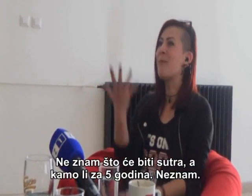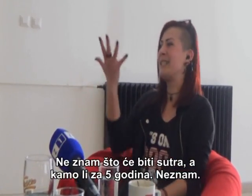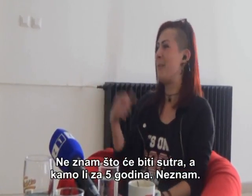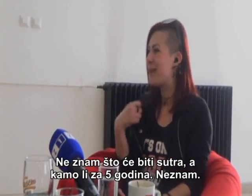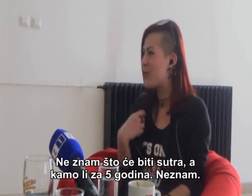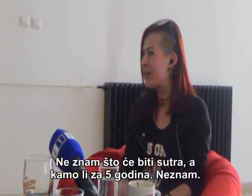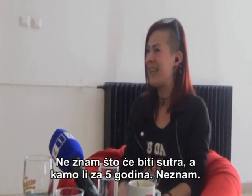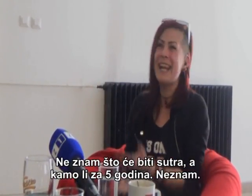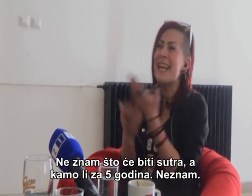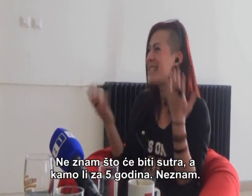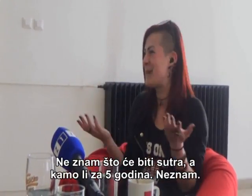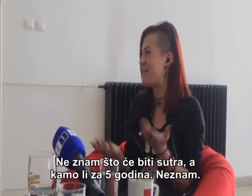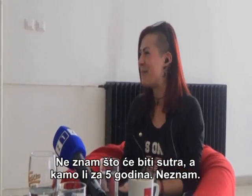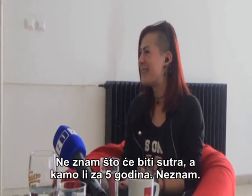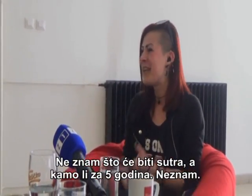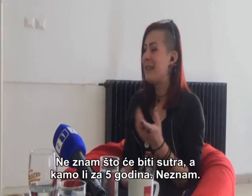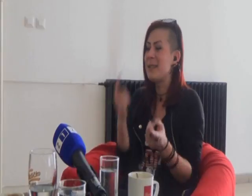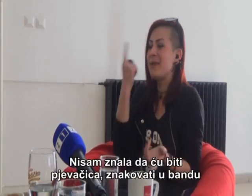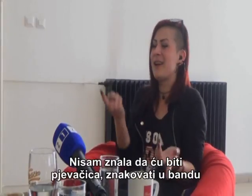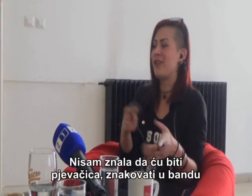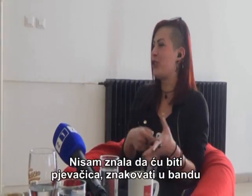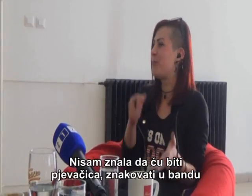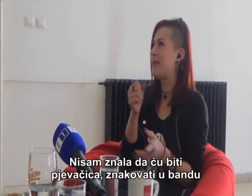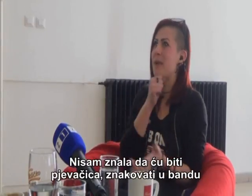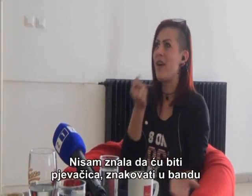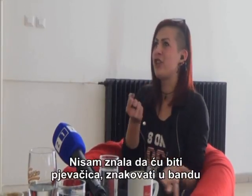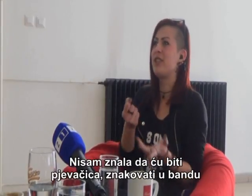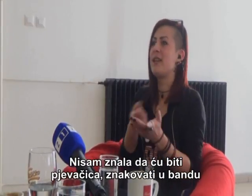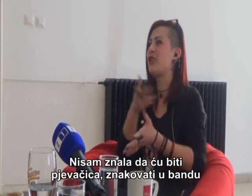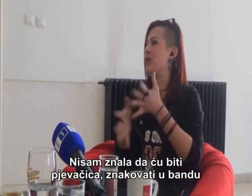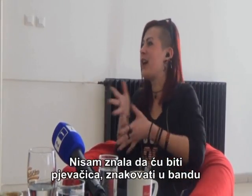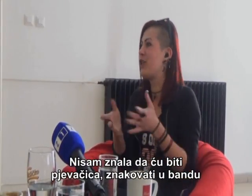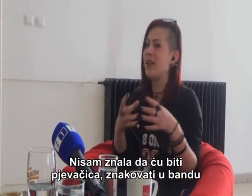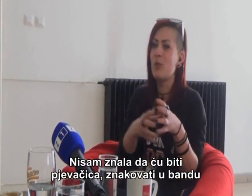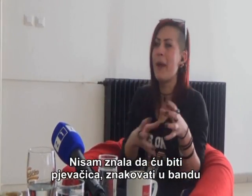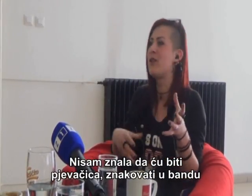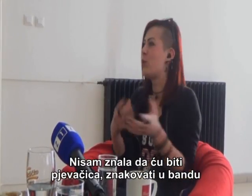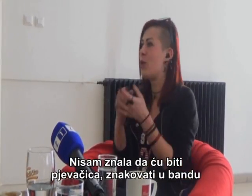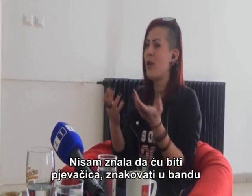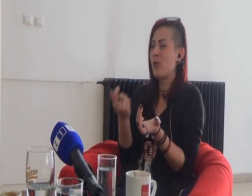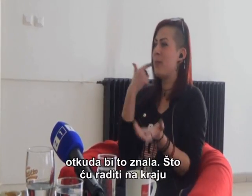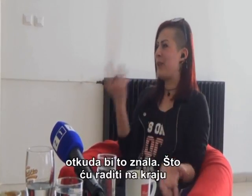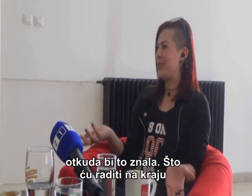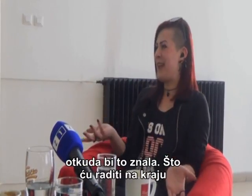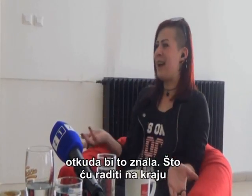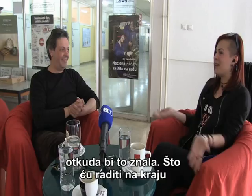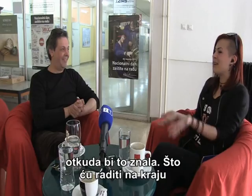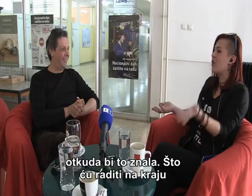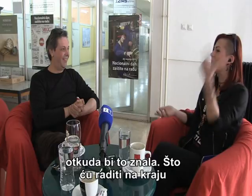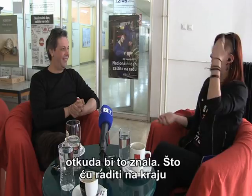je za 5 godina, ne znam. Nisam ne znala da ću biti pjevačica, da ću nakrivat u pentu, oko bi ja to znala, a kao bi znala